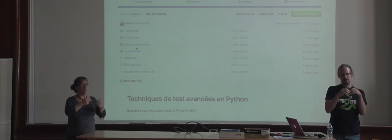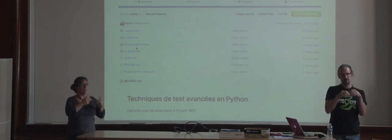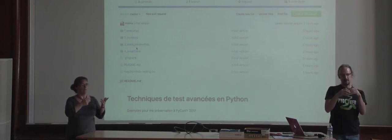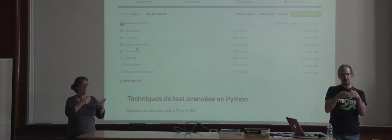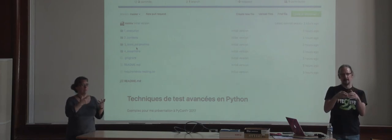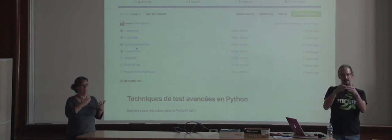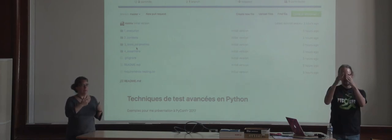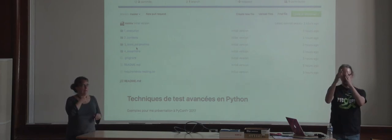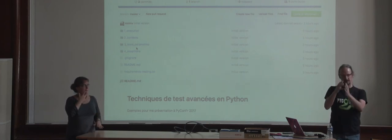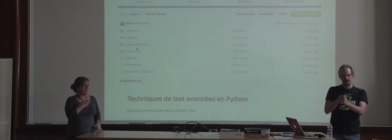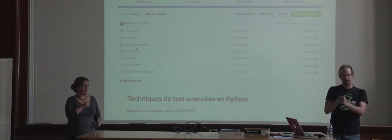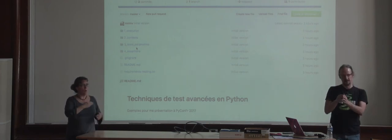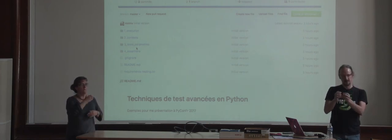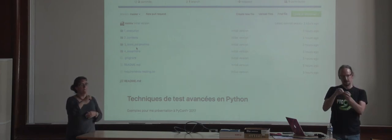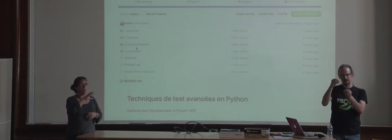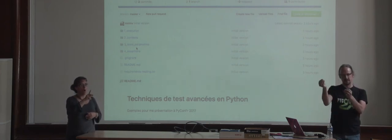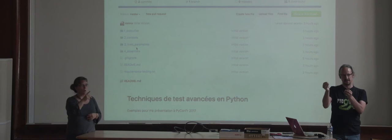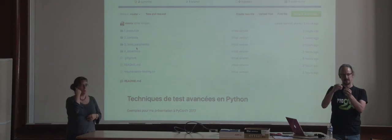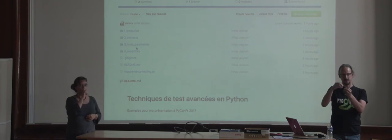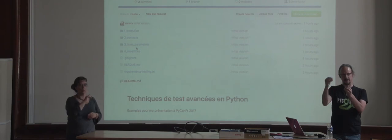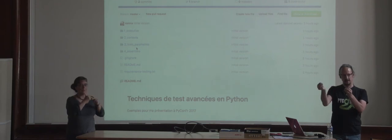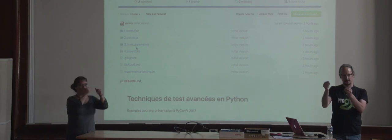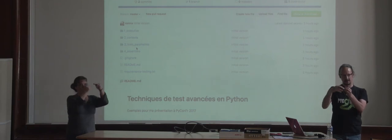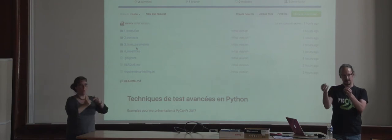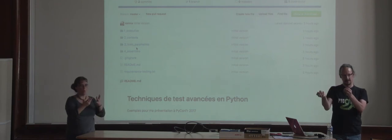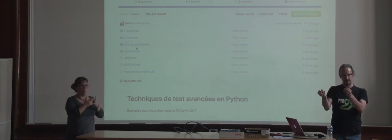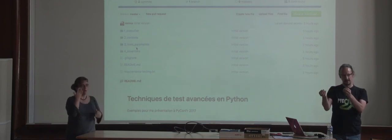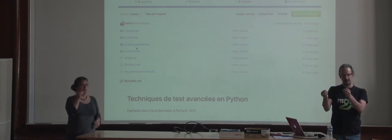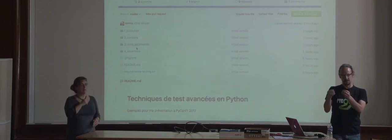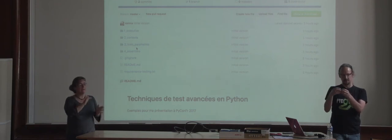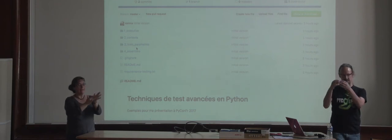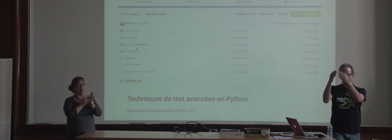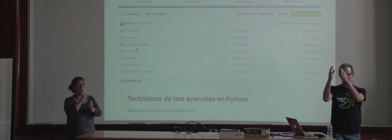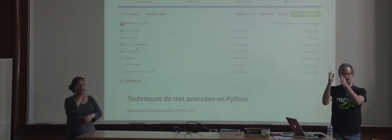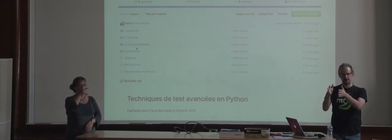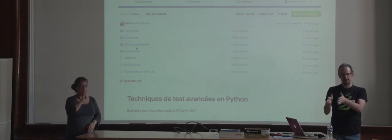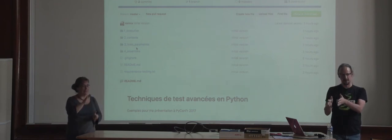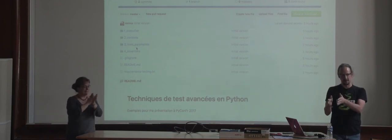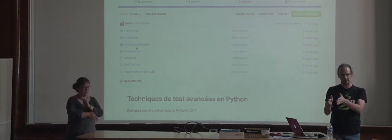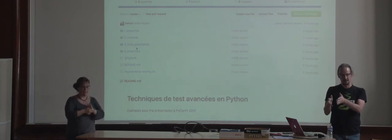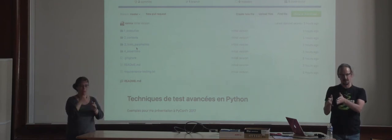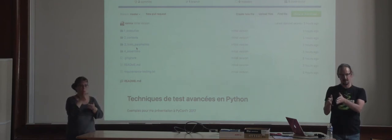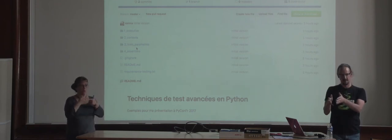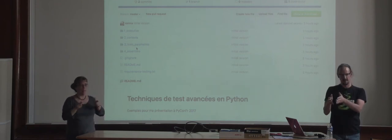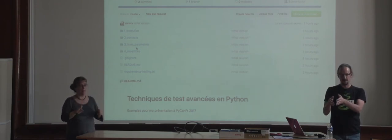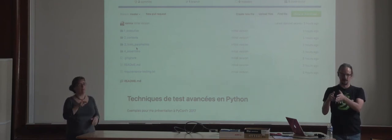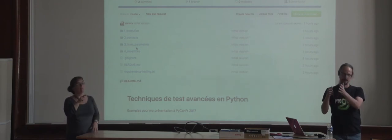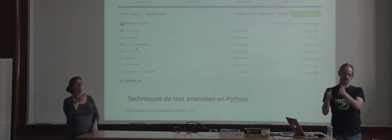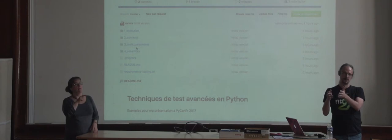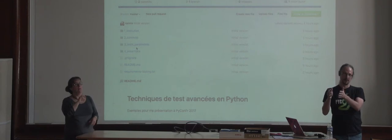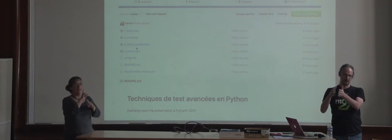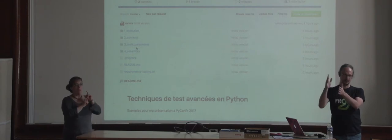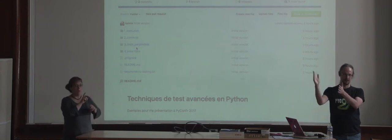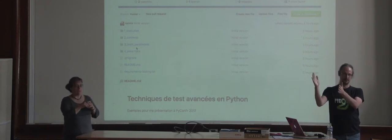Si j'écris vraiment un client d'API qui utilise directement la lib request et que j'ai envie de tester ce client d'API, eh ben, je